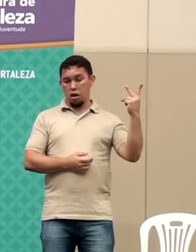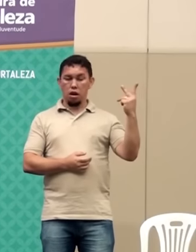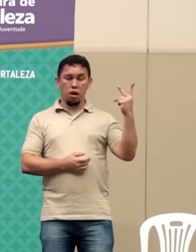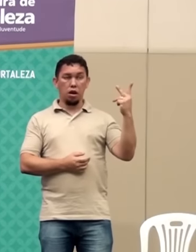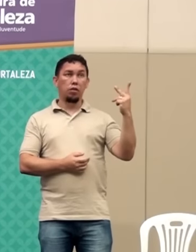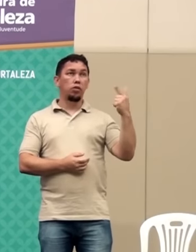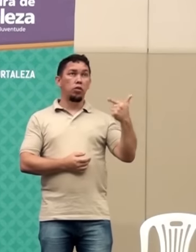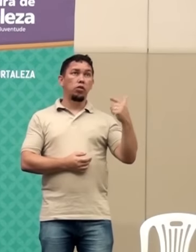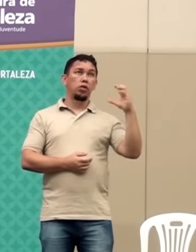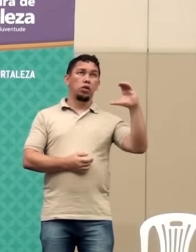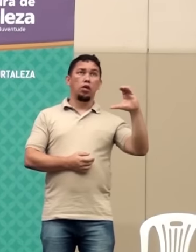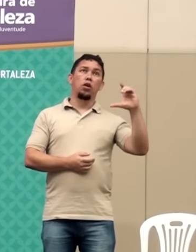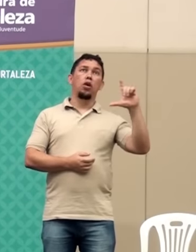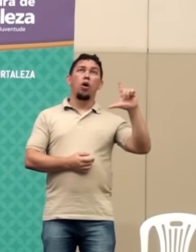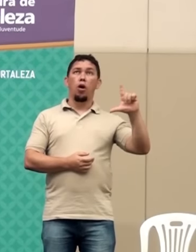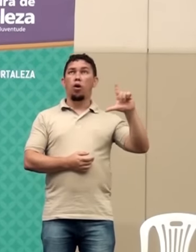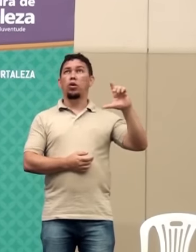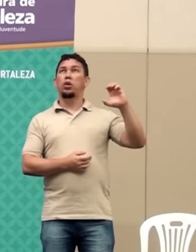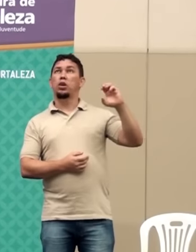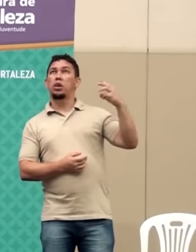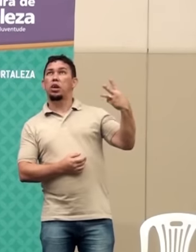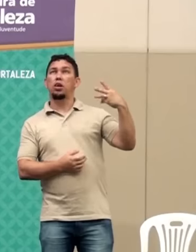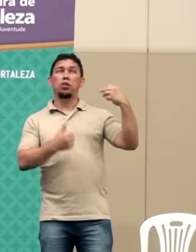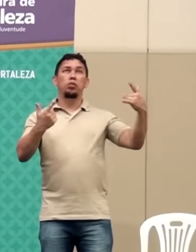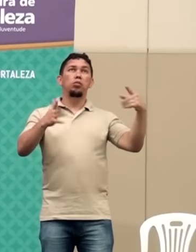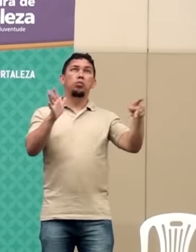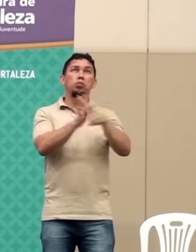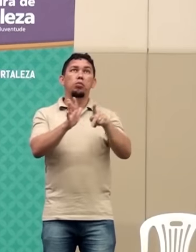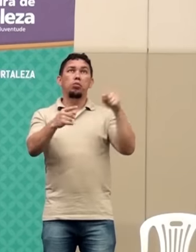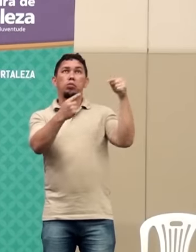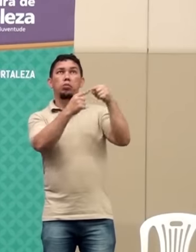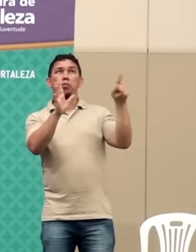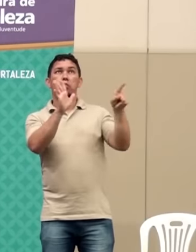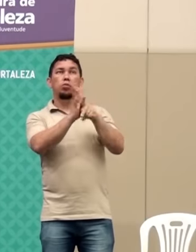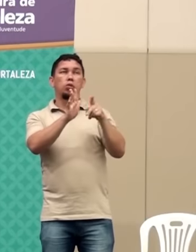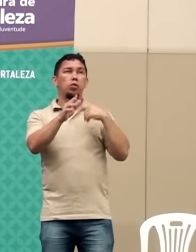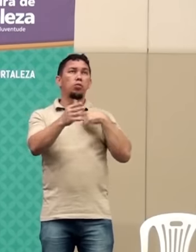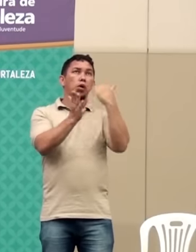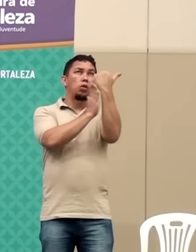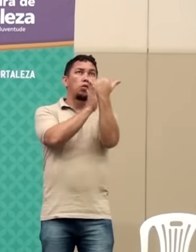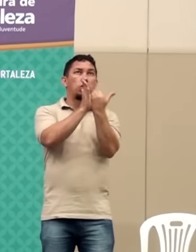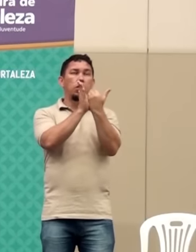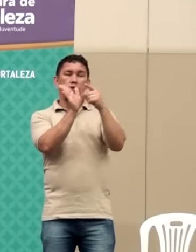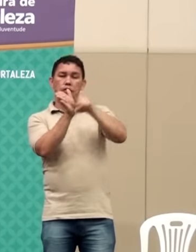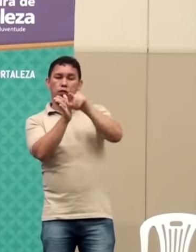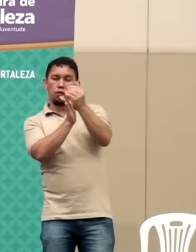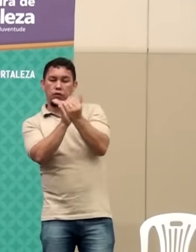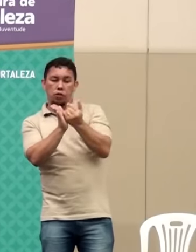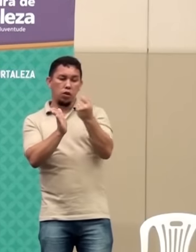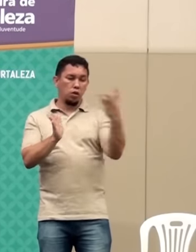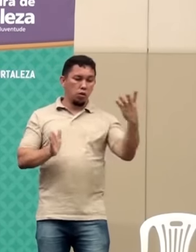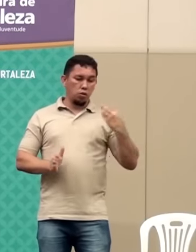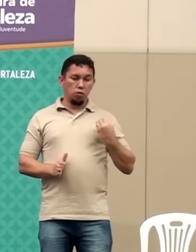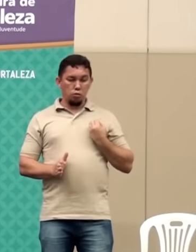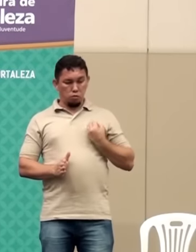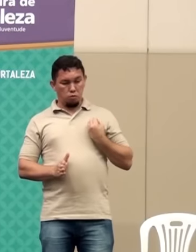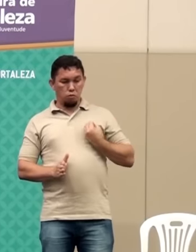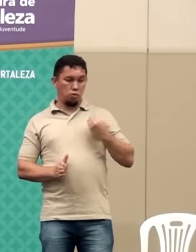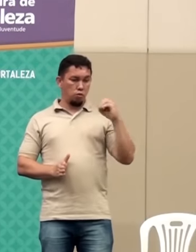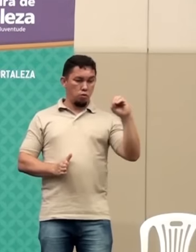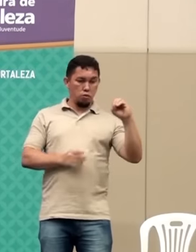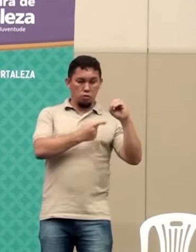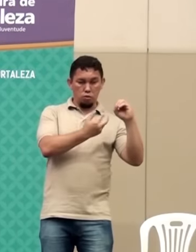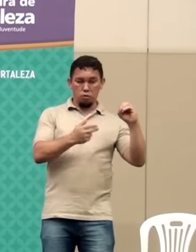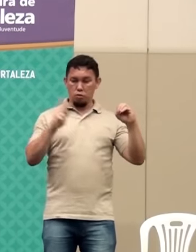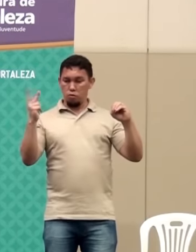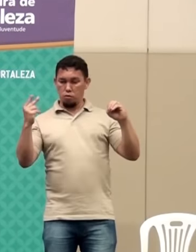ácido forte. Não. Mesmo se você fizesse a subtração do número de oxigênios pelo número